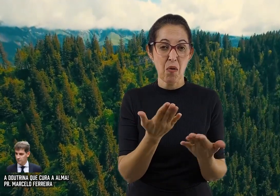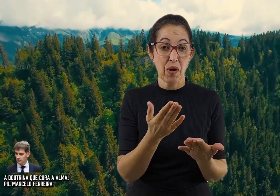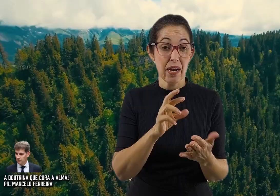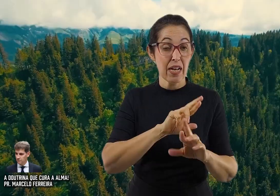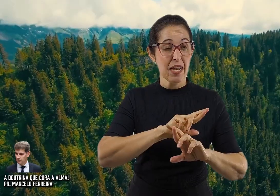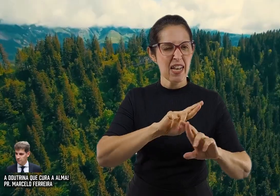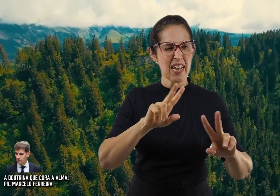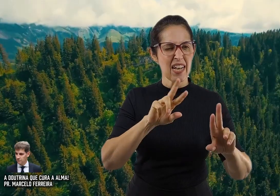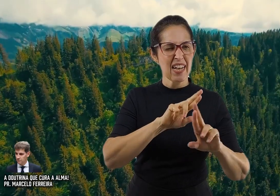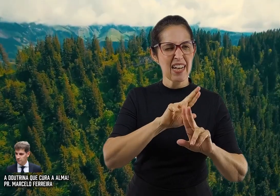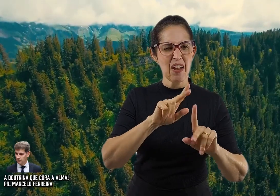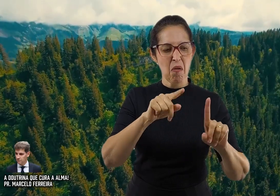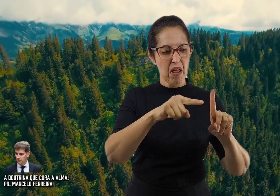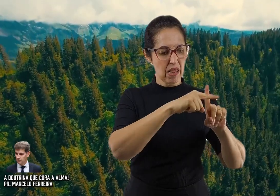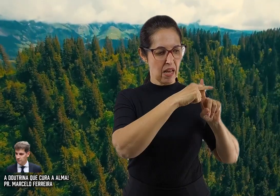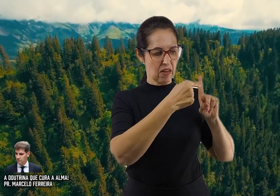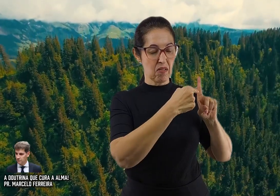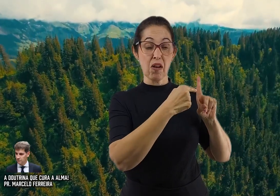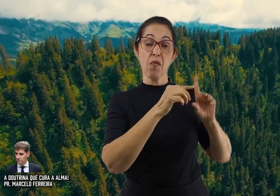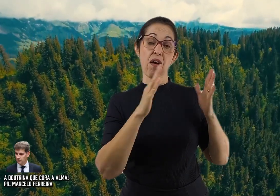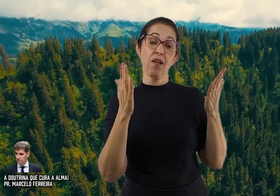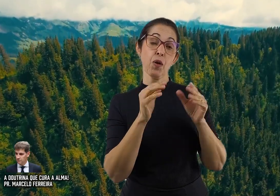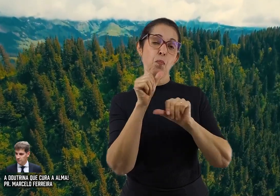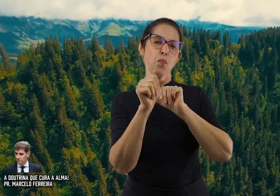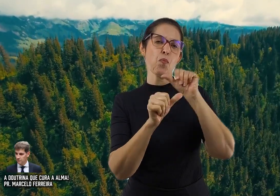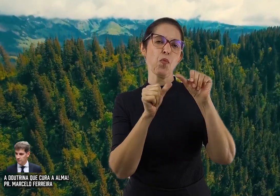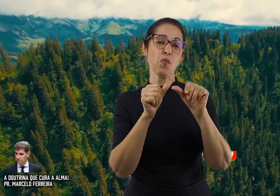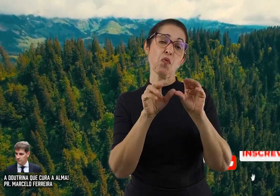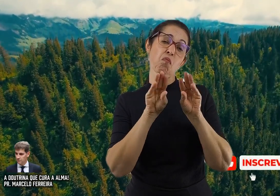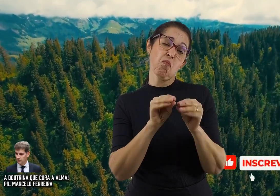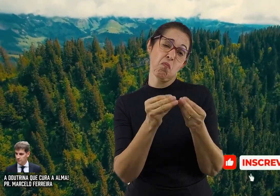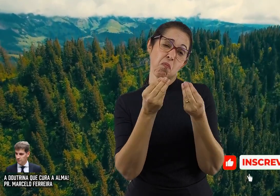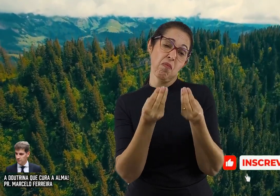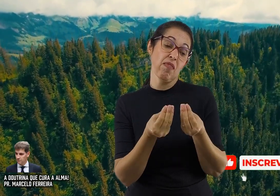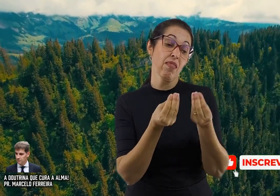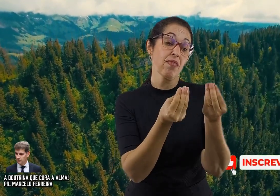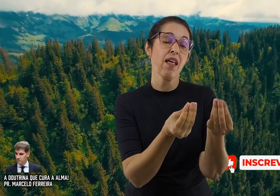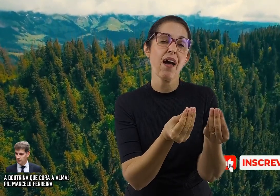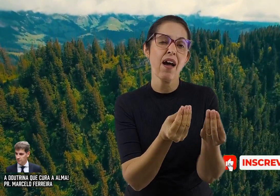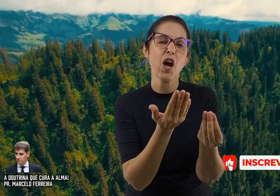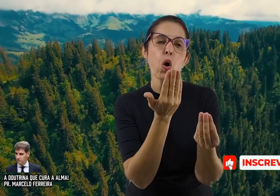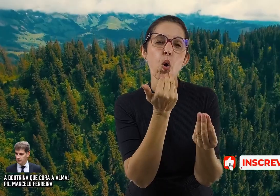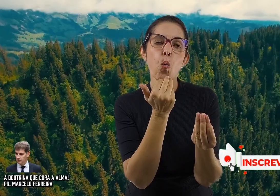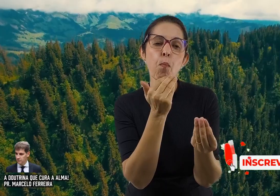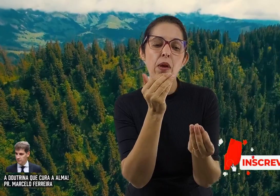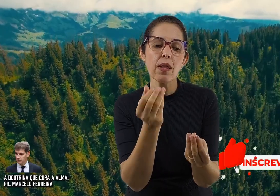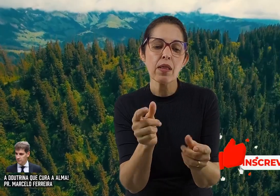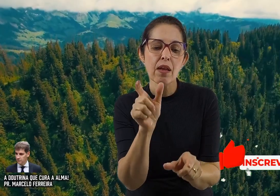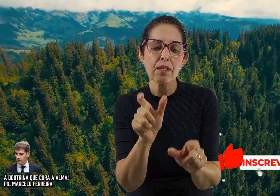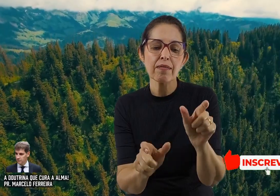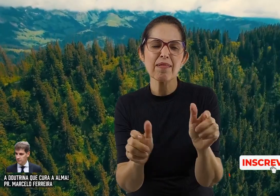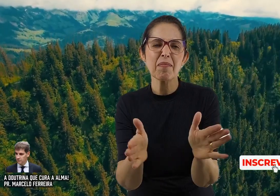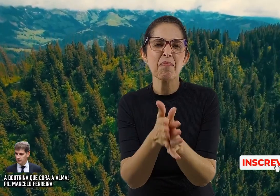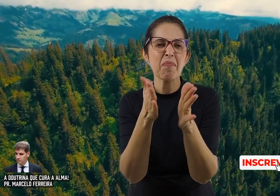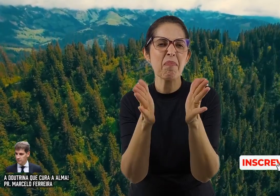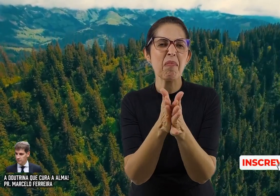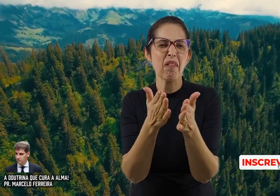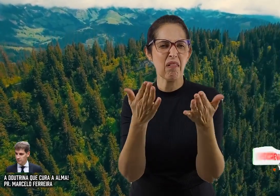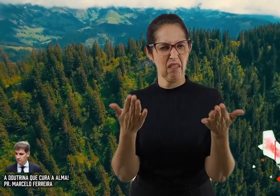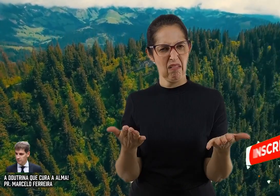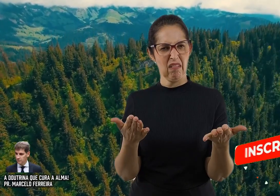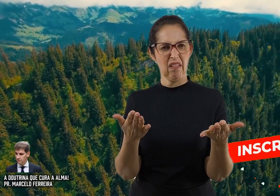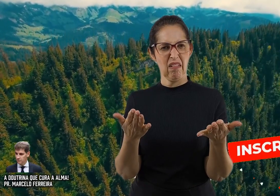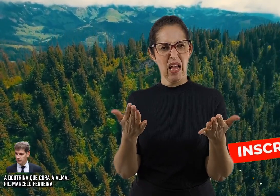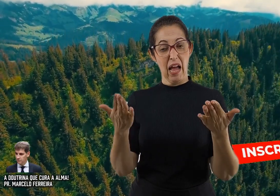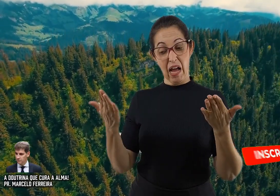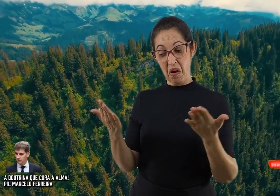salvos se dermos cesta básica. Não existe. Não, agora o Senhor deu a revelação que a igreja não é mais corpo.